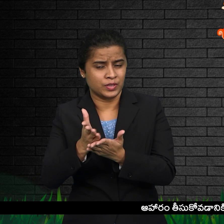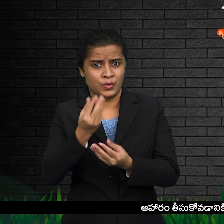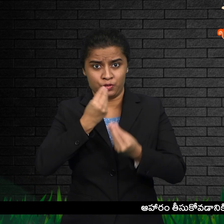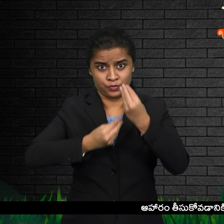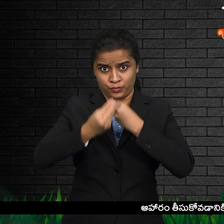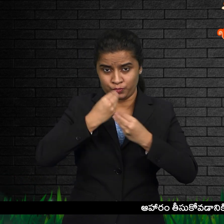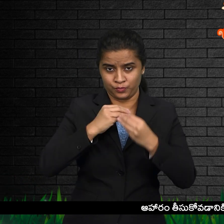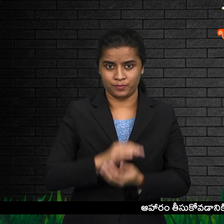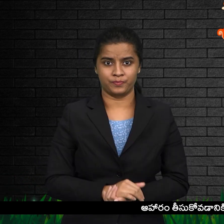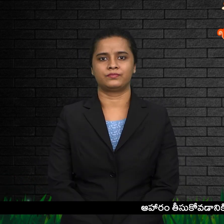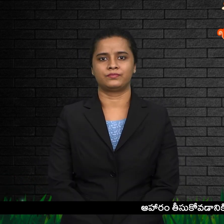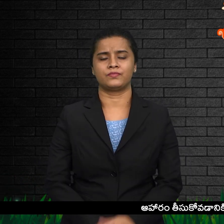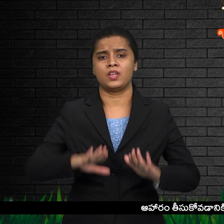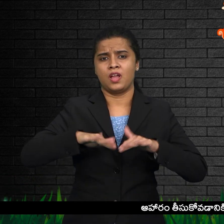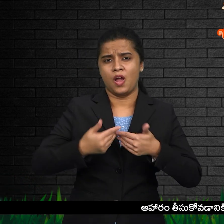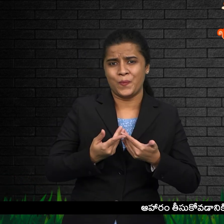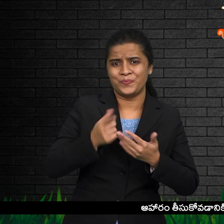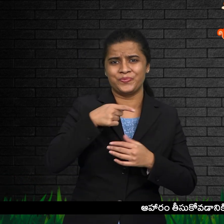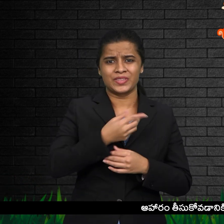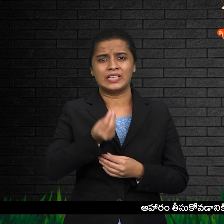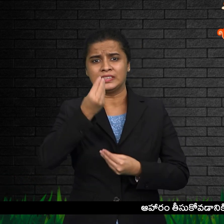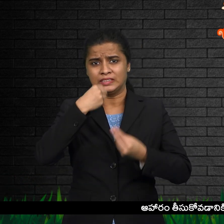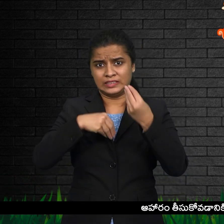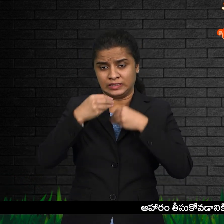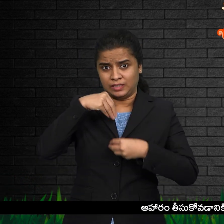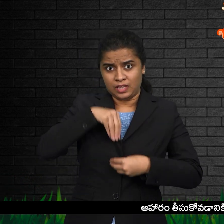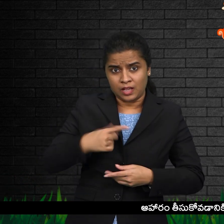ఆహారం తీసుకోవడానికి ఇంకా అనేక మార్గాలున్నాయి.